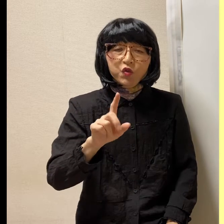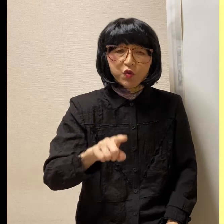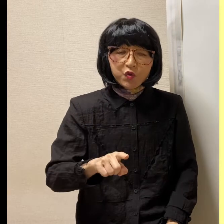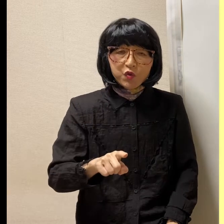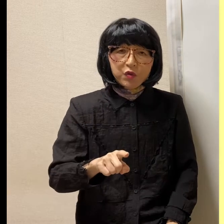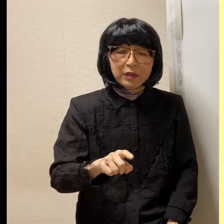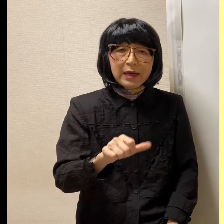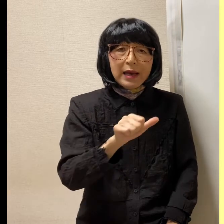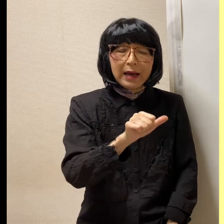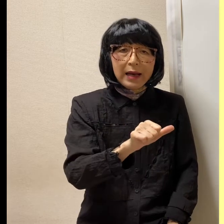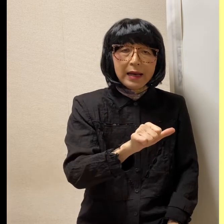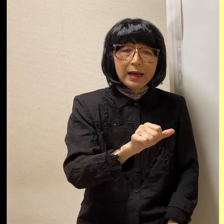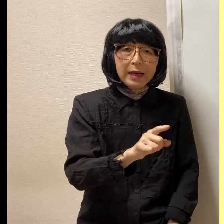He drew a picture.